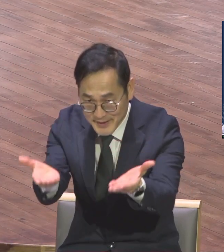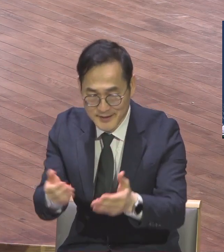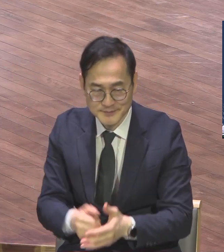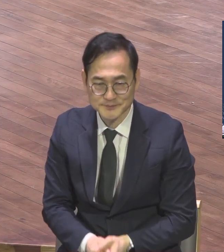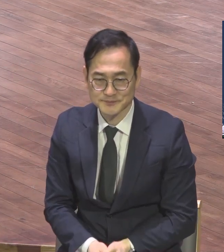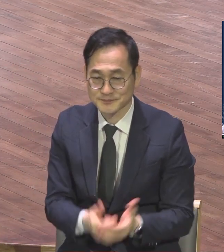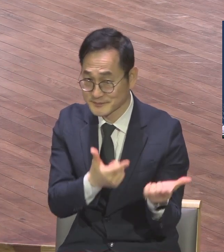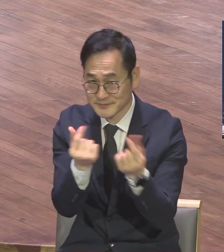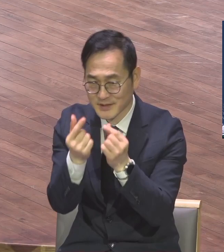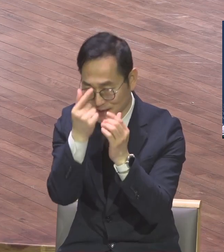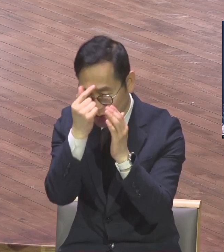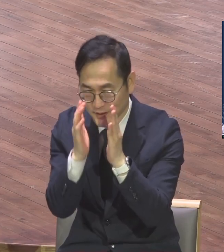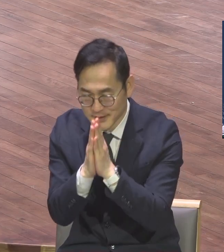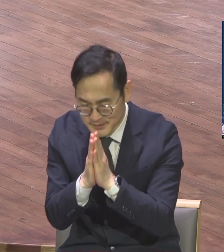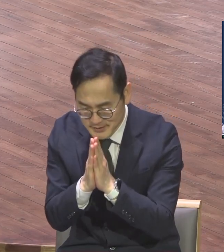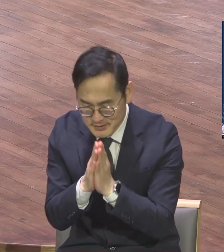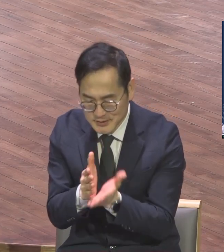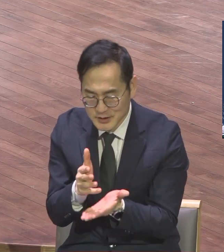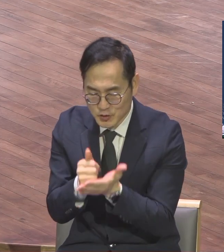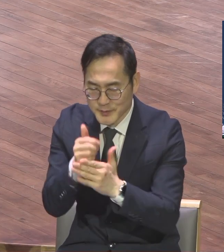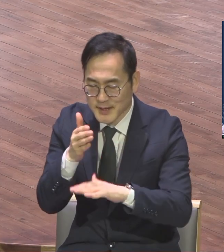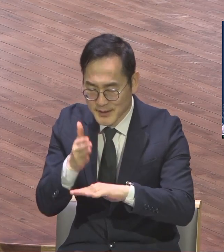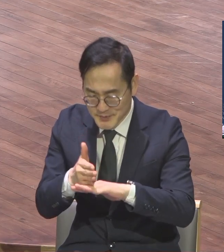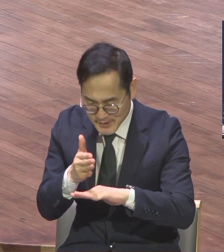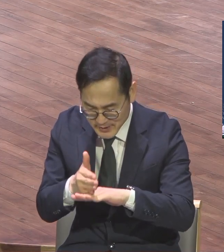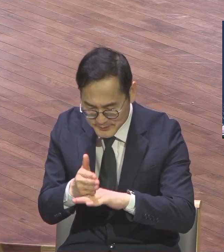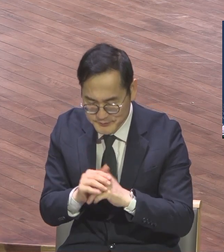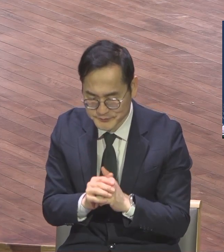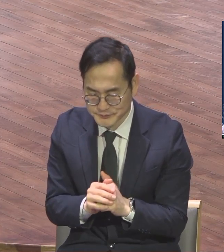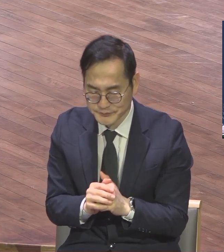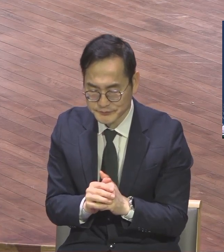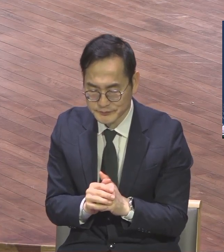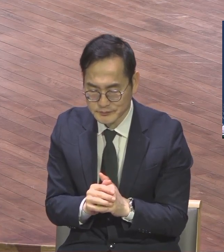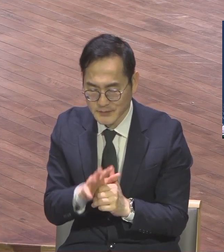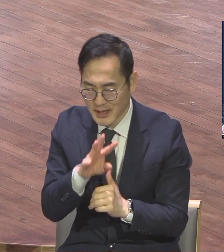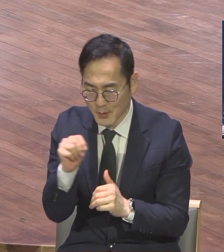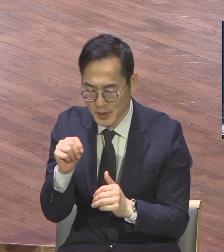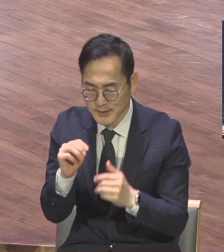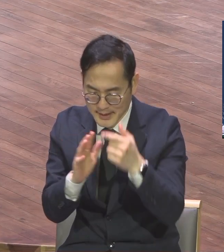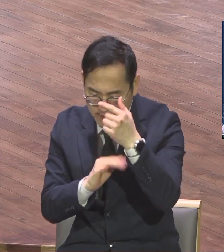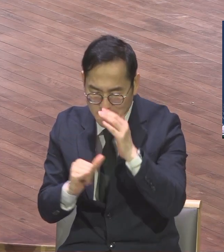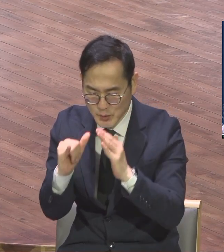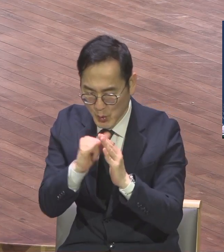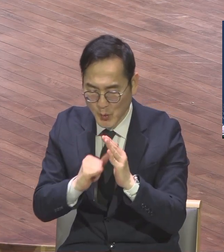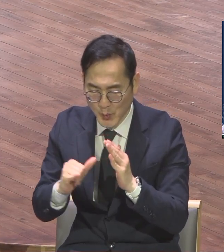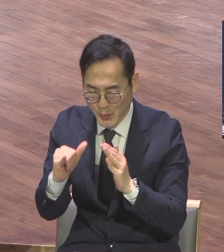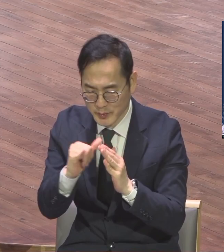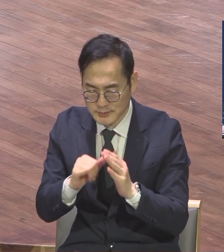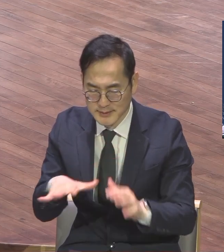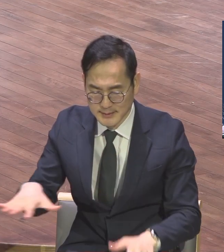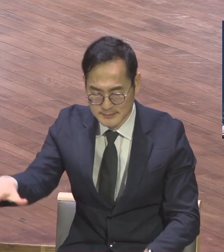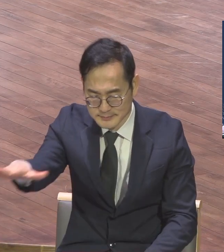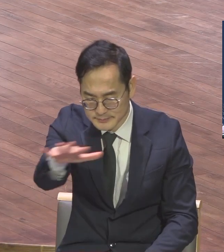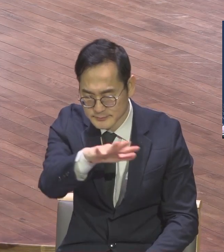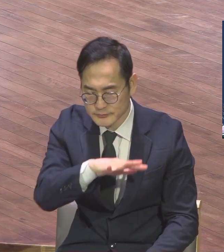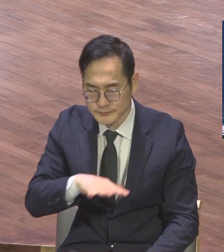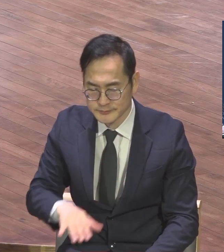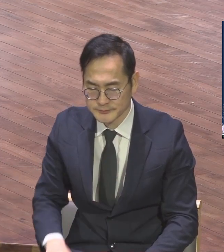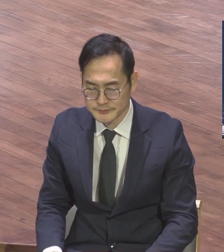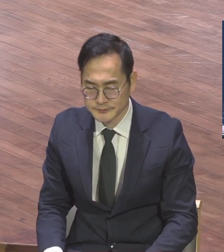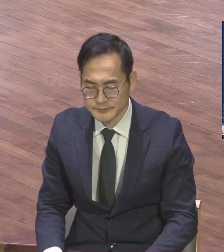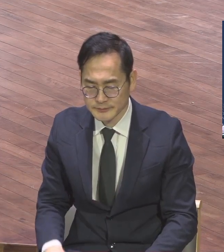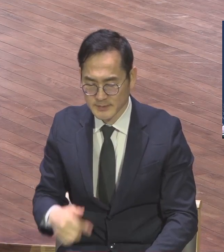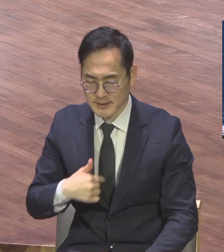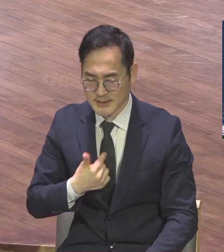주님 감사합니다. 애원 가족 공동체가 진정으로